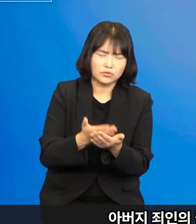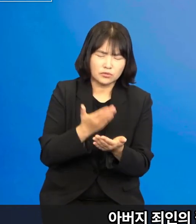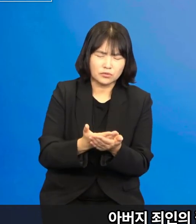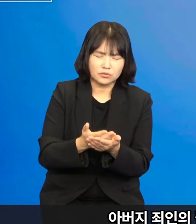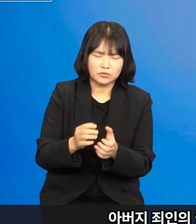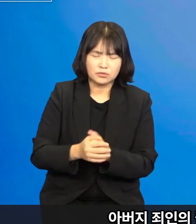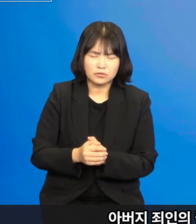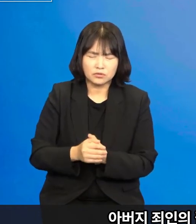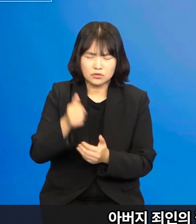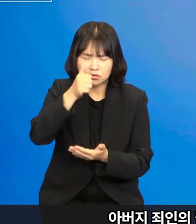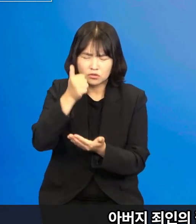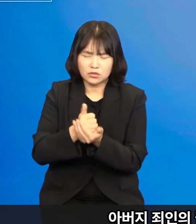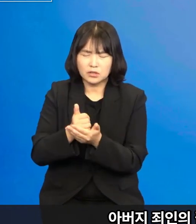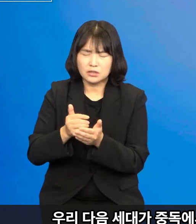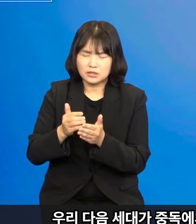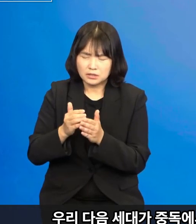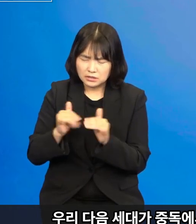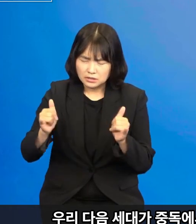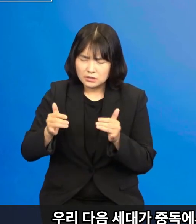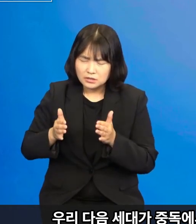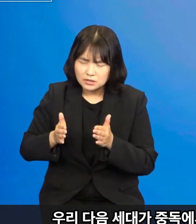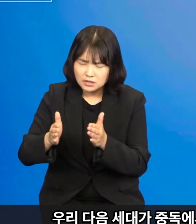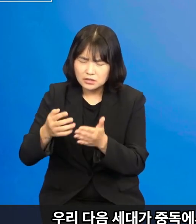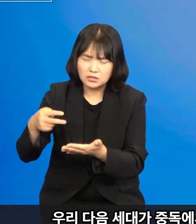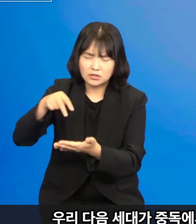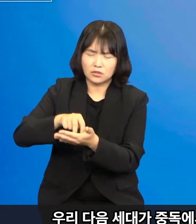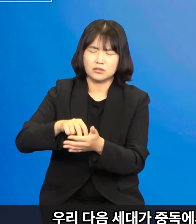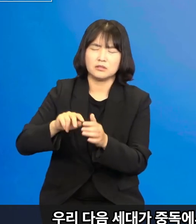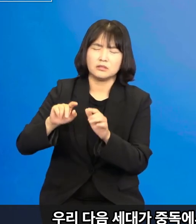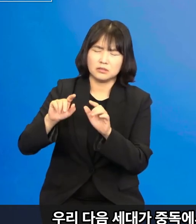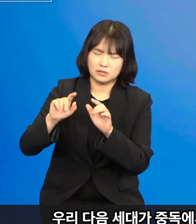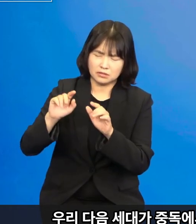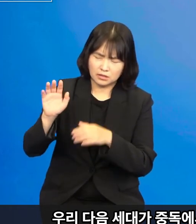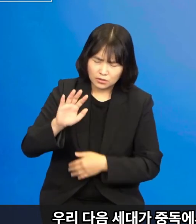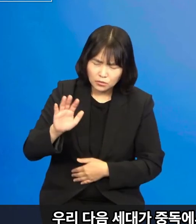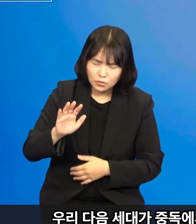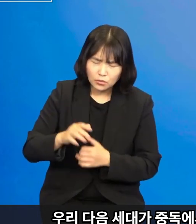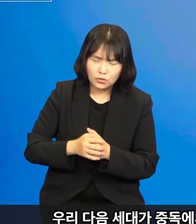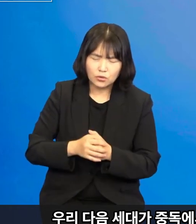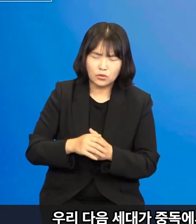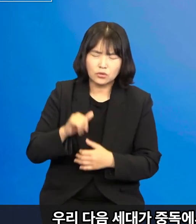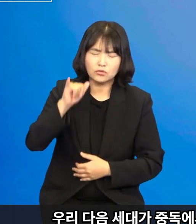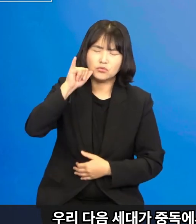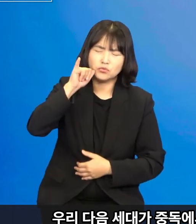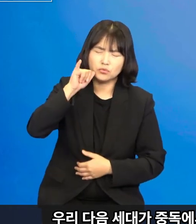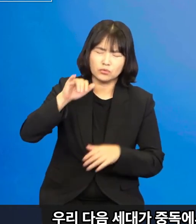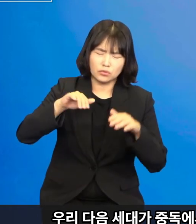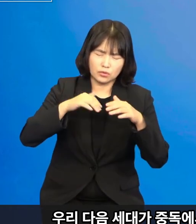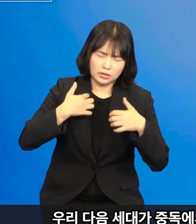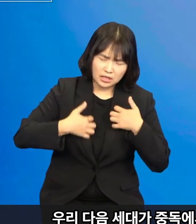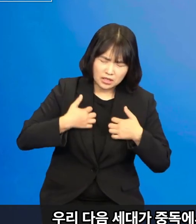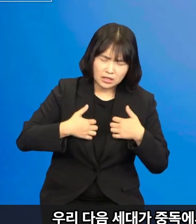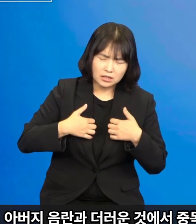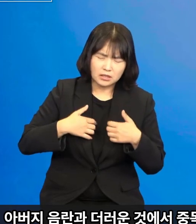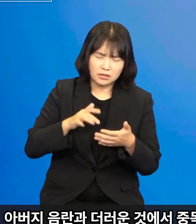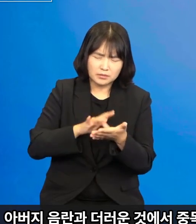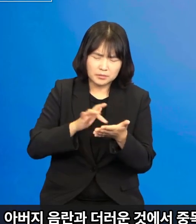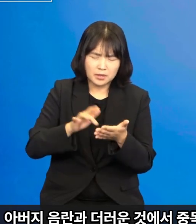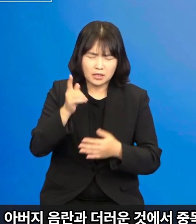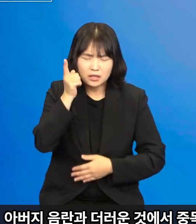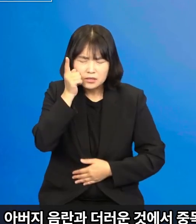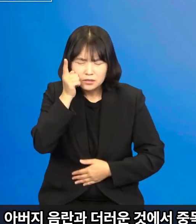아버지 죄인에게 서지 않게 하여 주시고, 우리 다음 세대가 중독에서 하나님 모든 게임과 스마트폰과